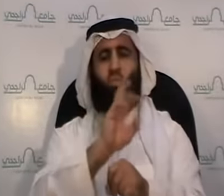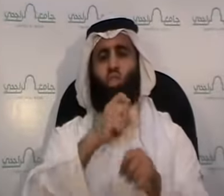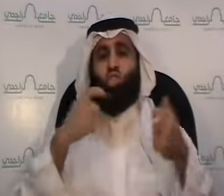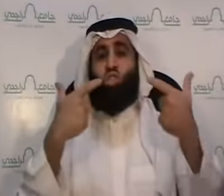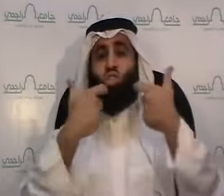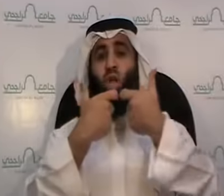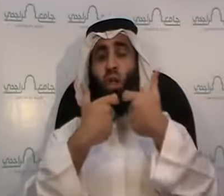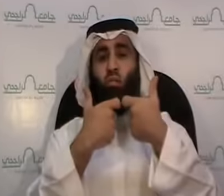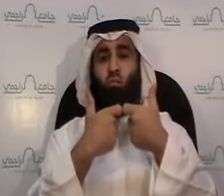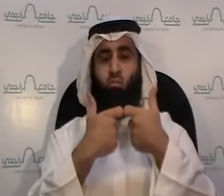الكفار والمنافقين،